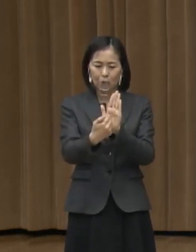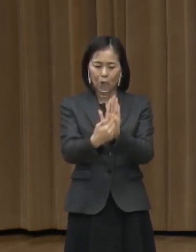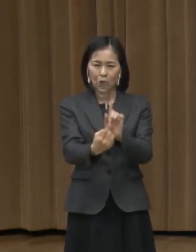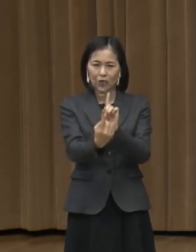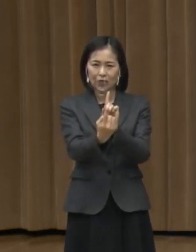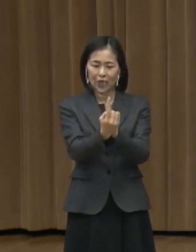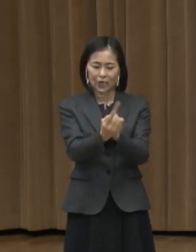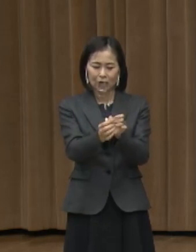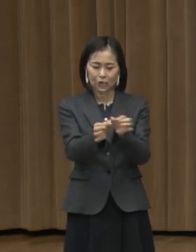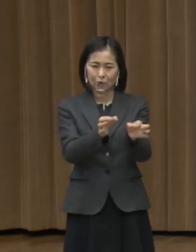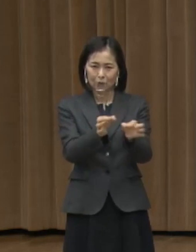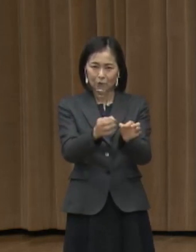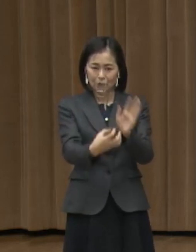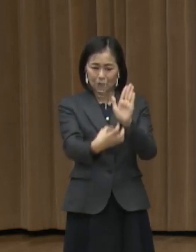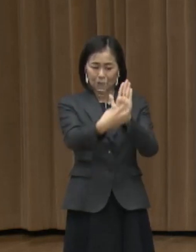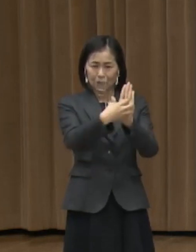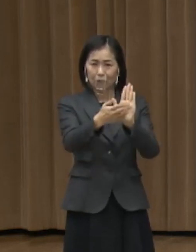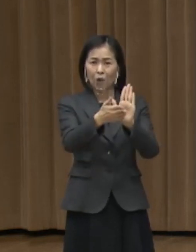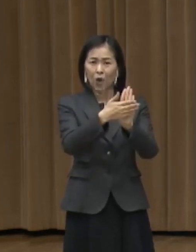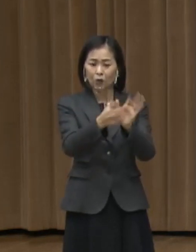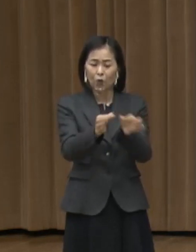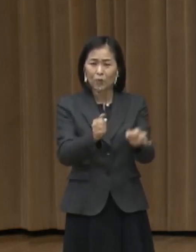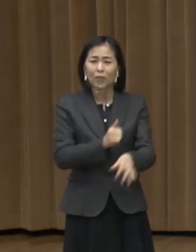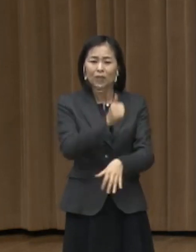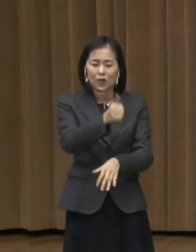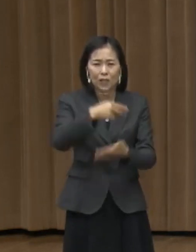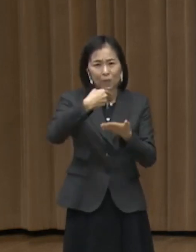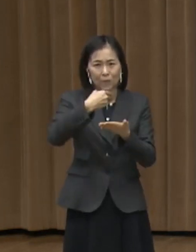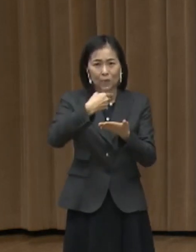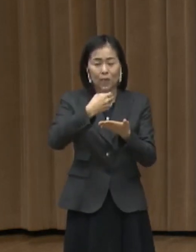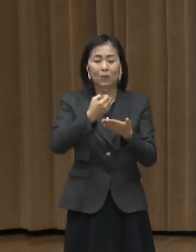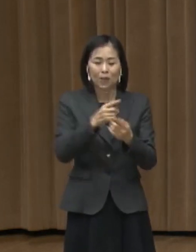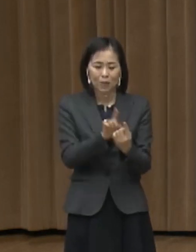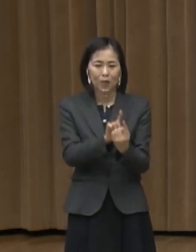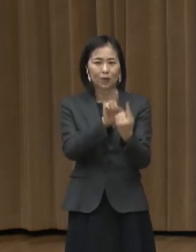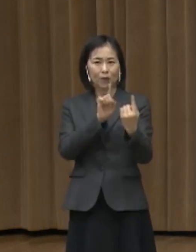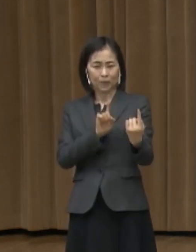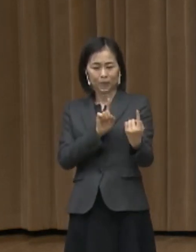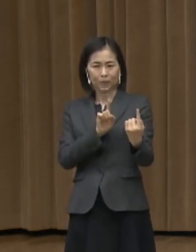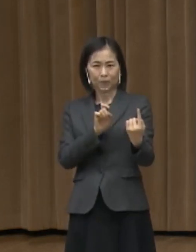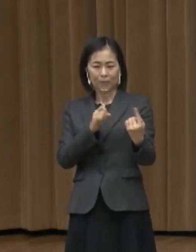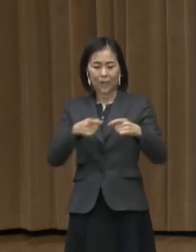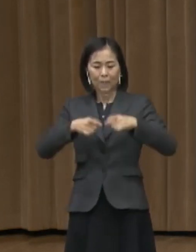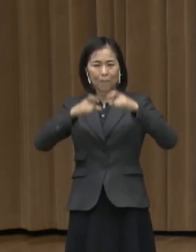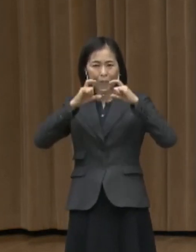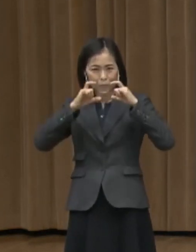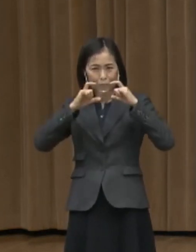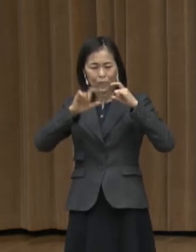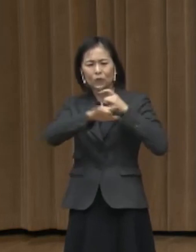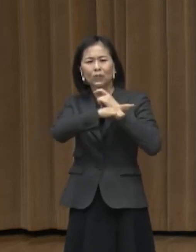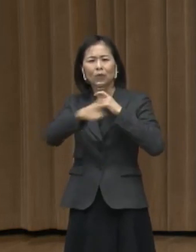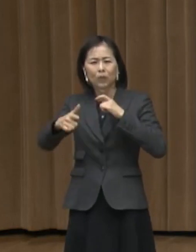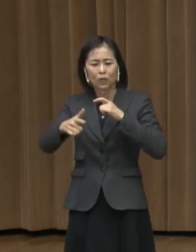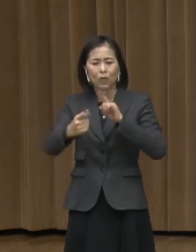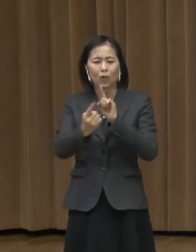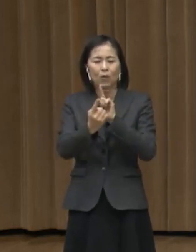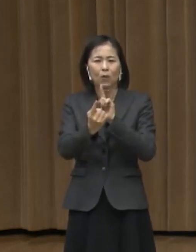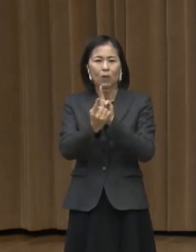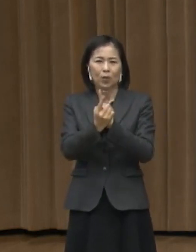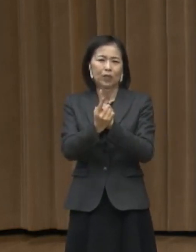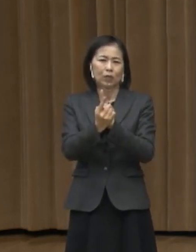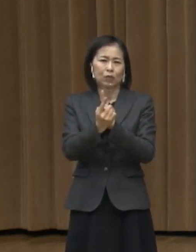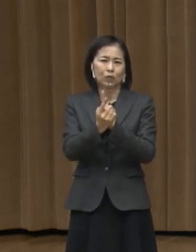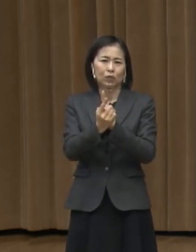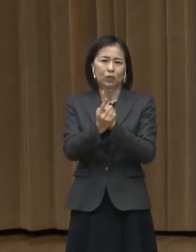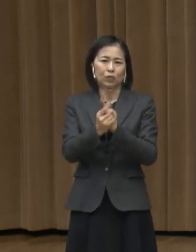して、距離を取るとか、マスク会食とか、感染防止対策を行いながら、ぜひそういった集まり、